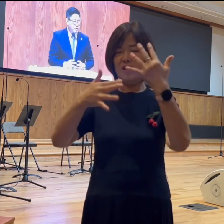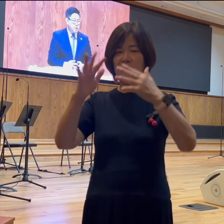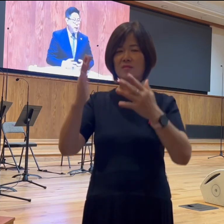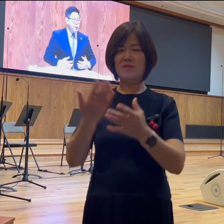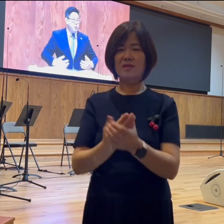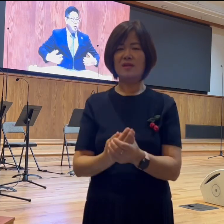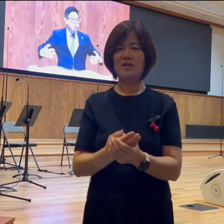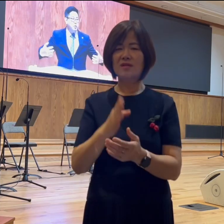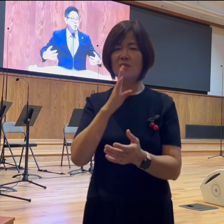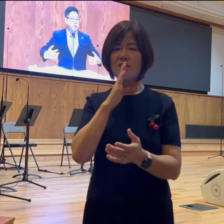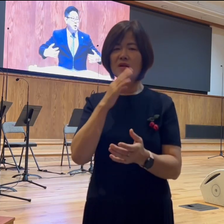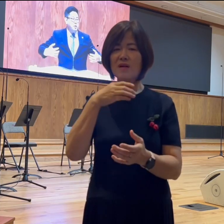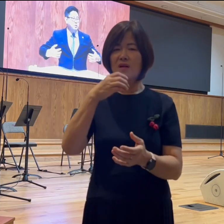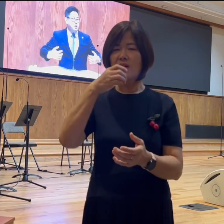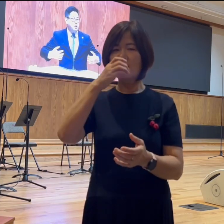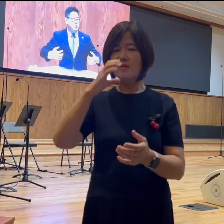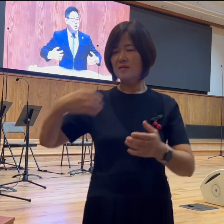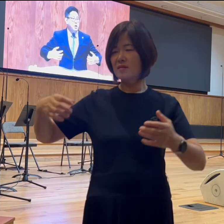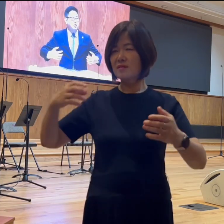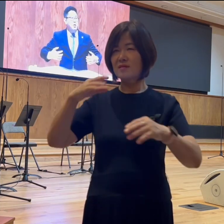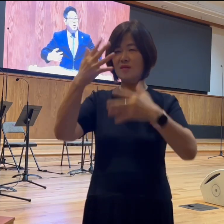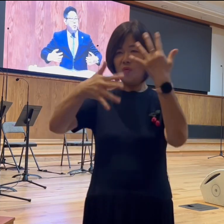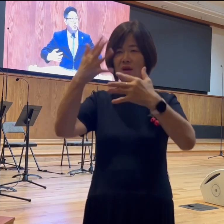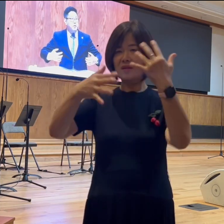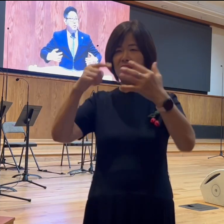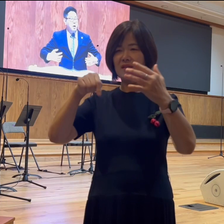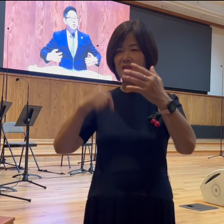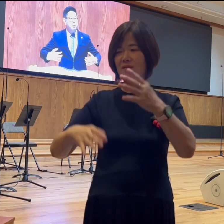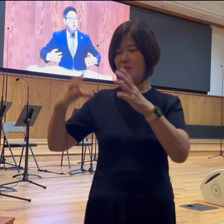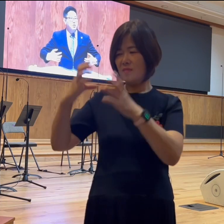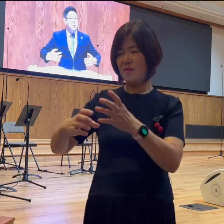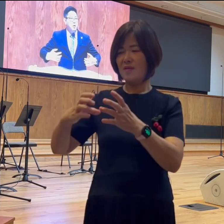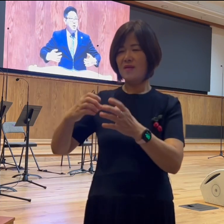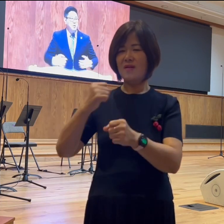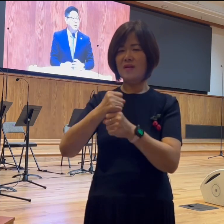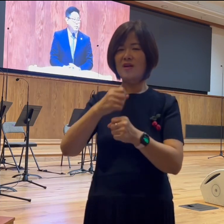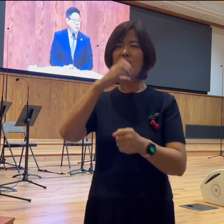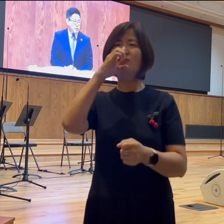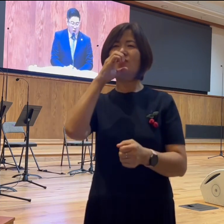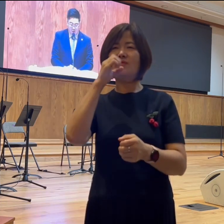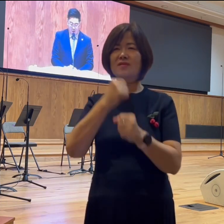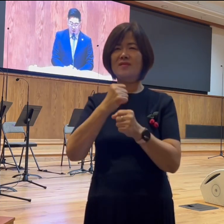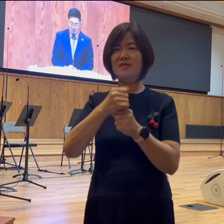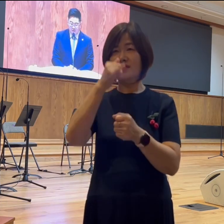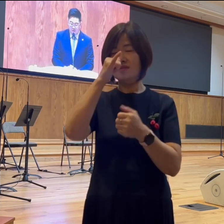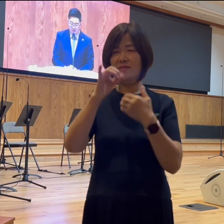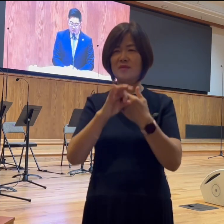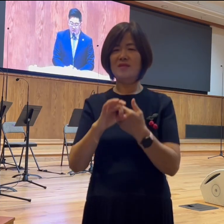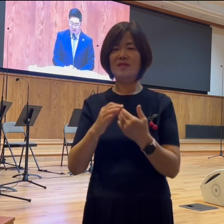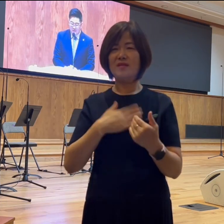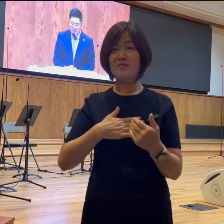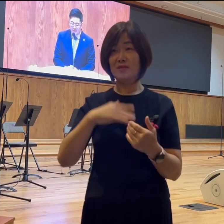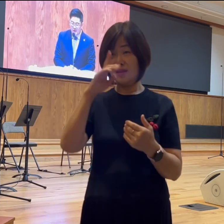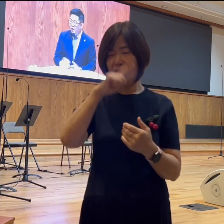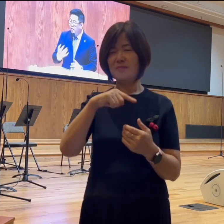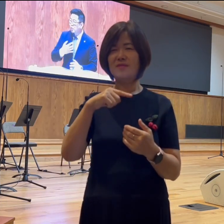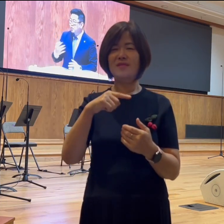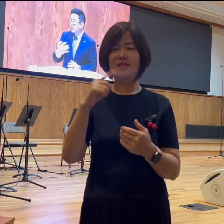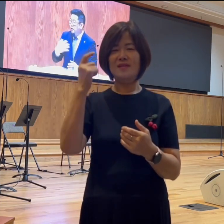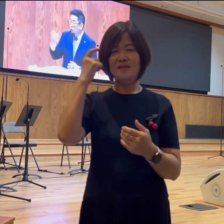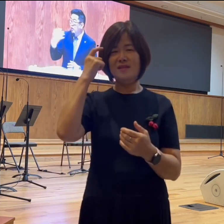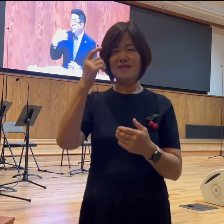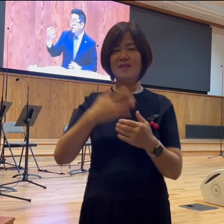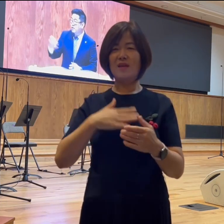앉아서 팝콘과 음료수를 이렇게 양쪽에 끼고 그 영화를 보고 있으면 누군가는 좀 기분 나쁠 수 있겠다, 내